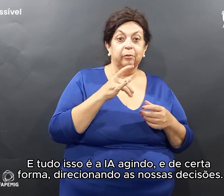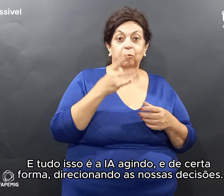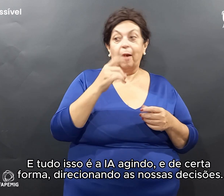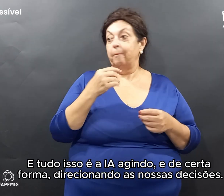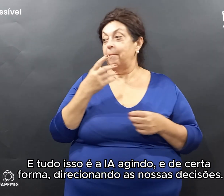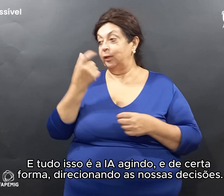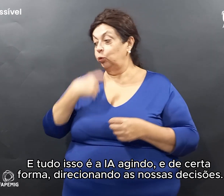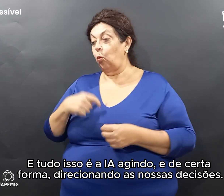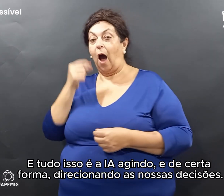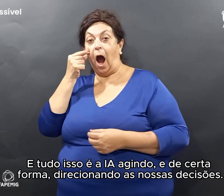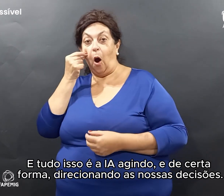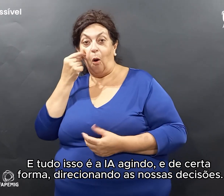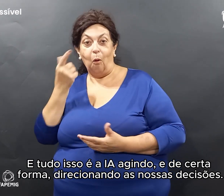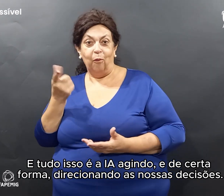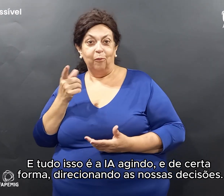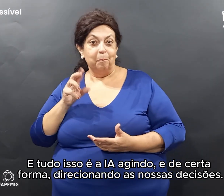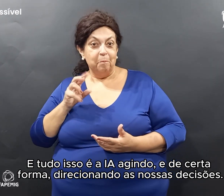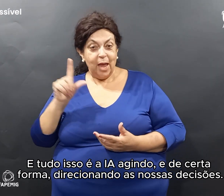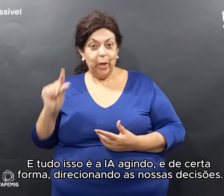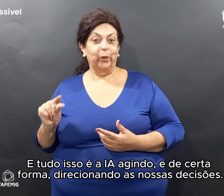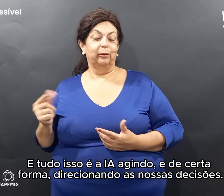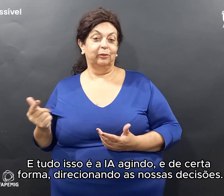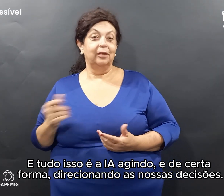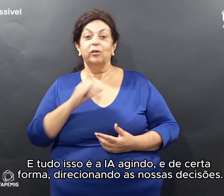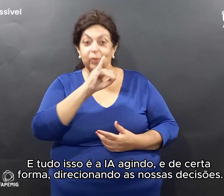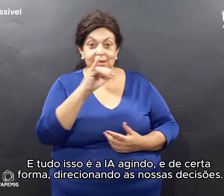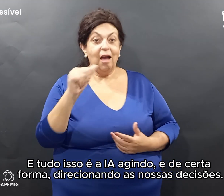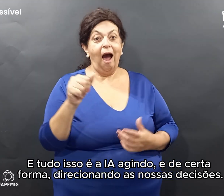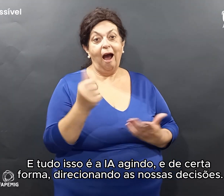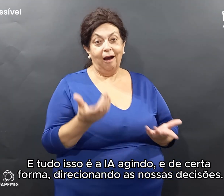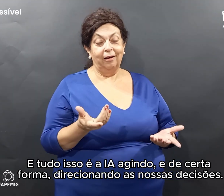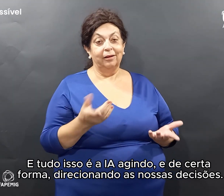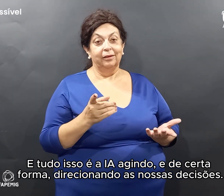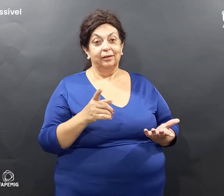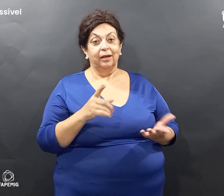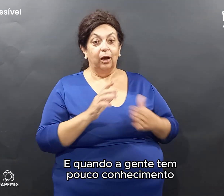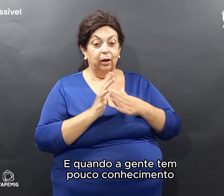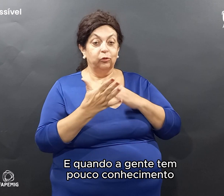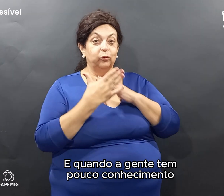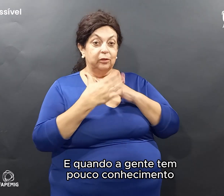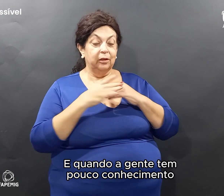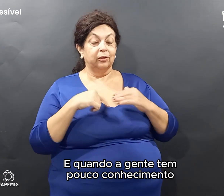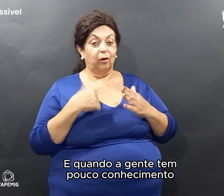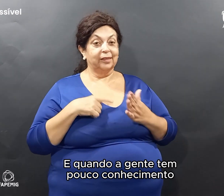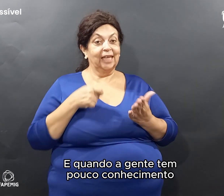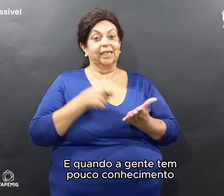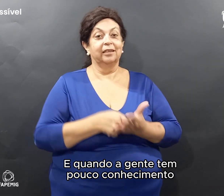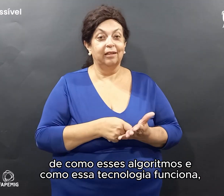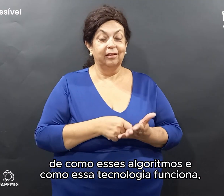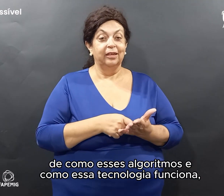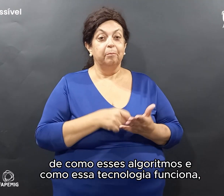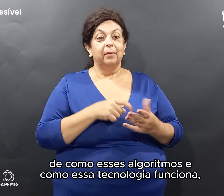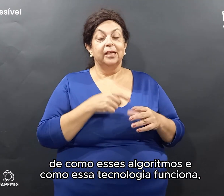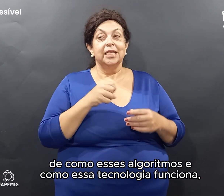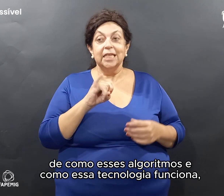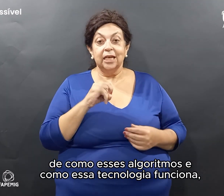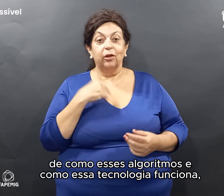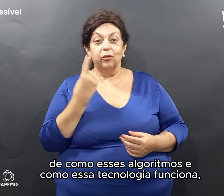tudo isso é a IA agindo e, de certa forma, direcionando as nossas decisões. E quando a gente tem pouco conhecimento de como esses algoritmos e como essa